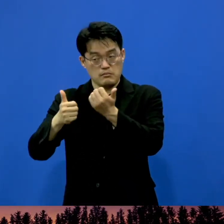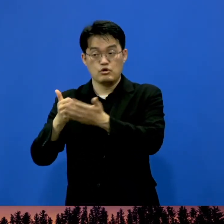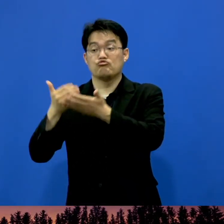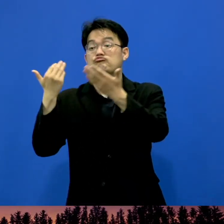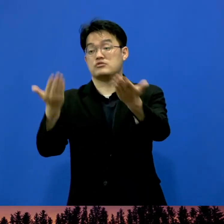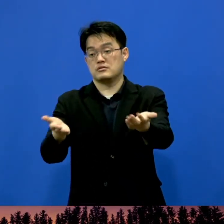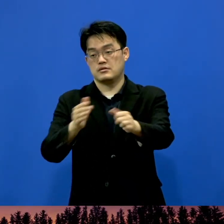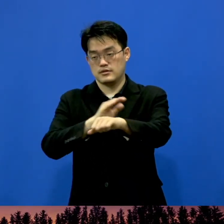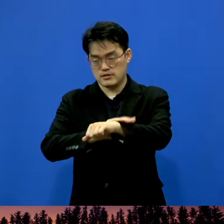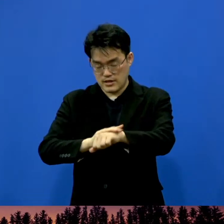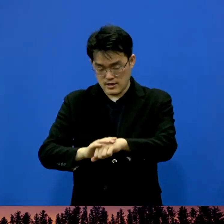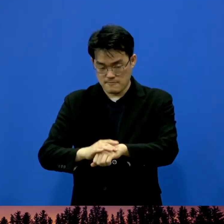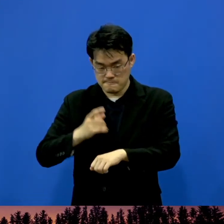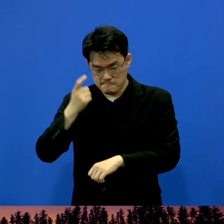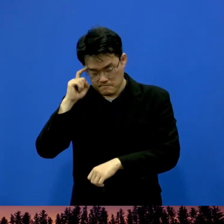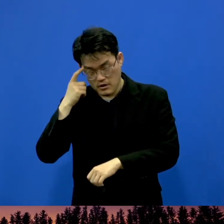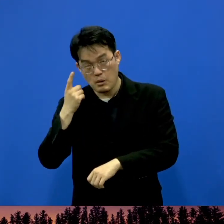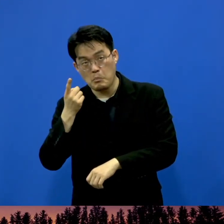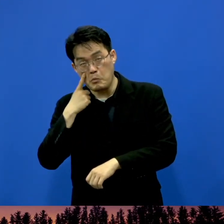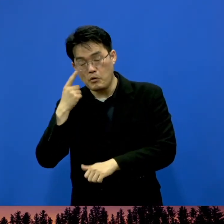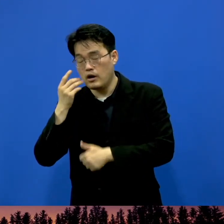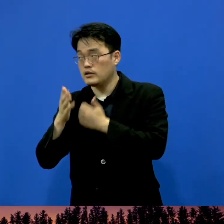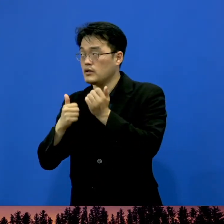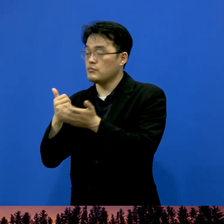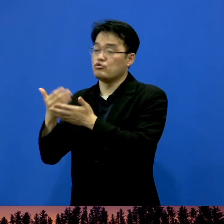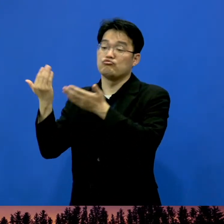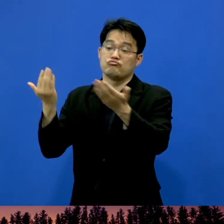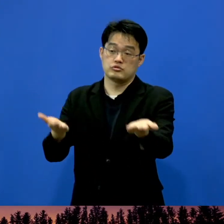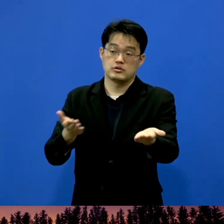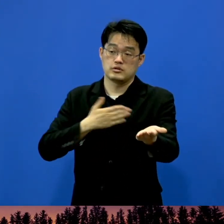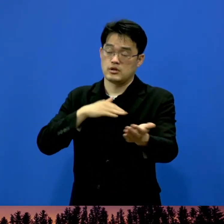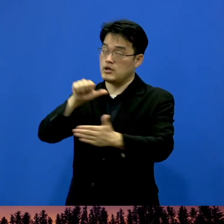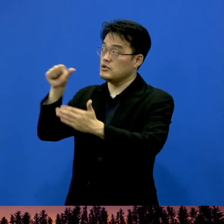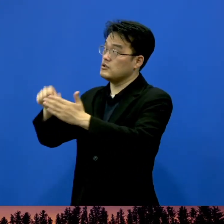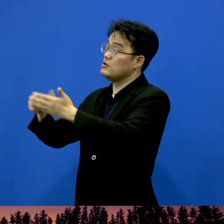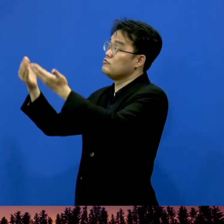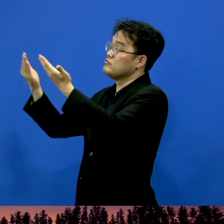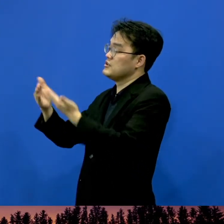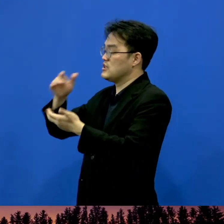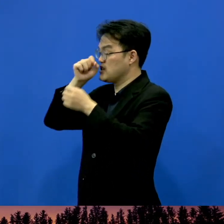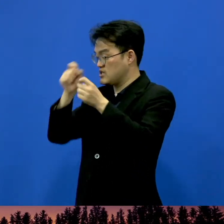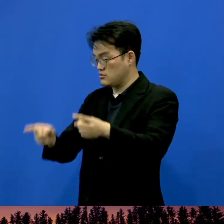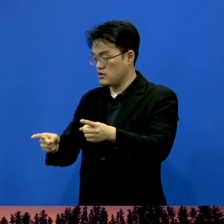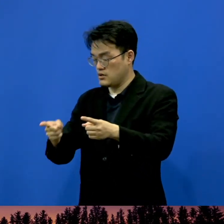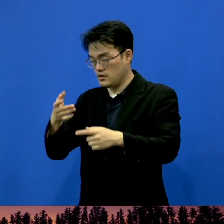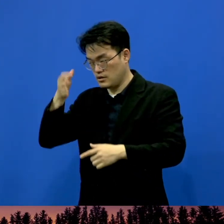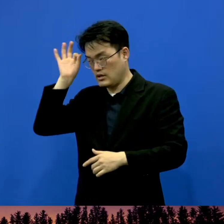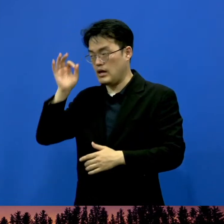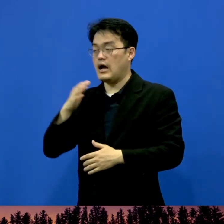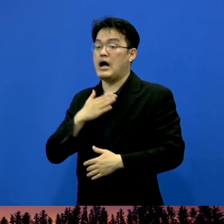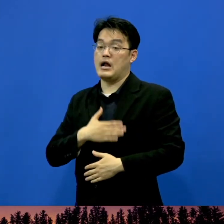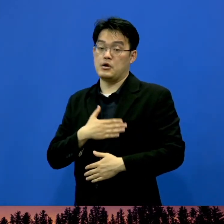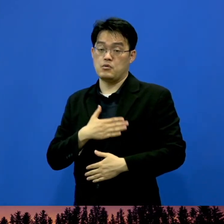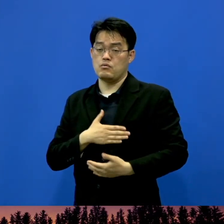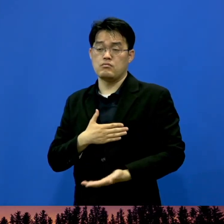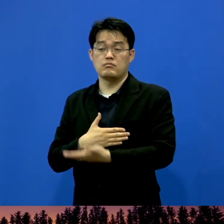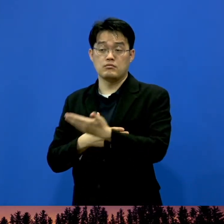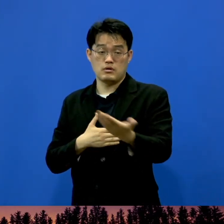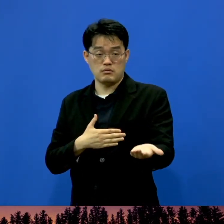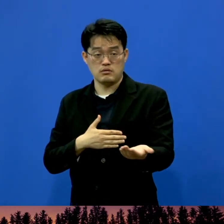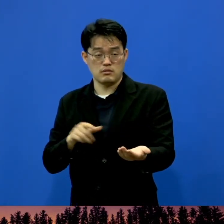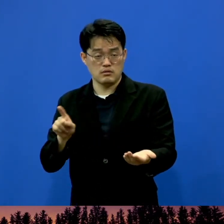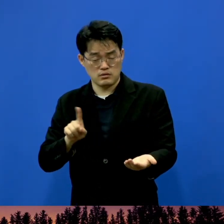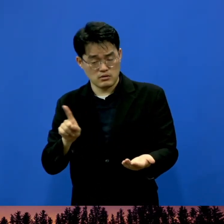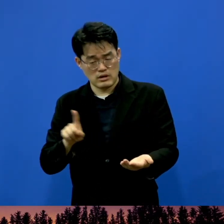가만히 보시길 바라고, 그것이 하나님이 주신 것이고 내 인생에 주신 귀의 힘을 알고 속절없이 지나가는 이